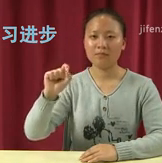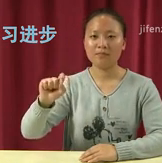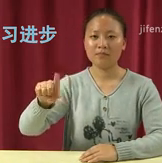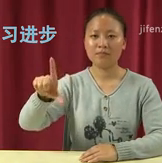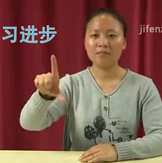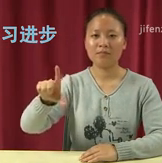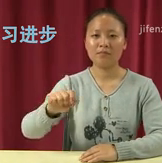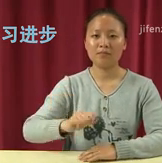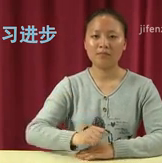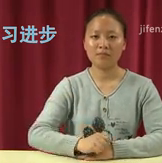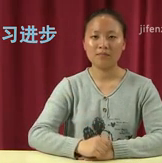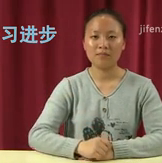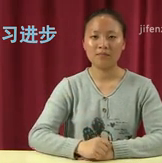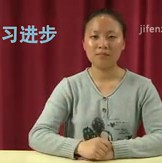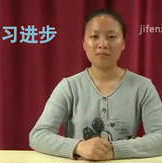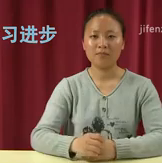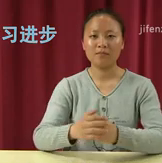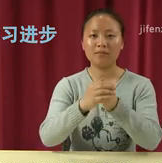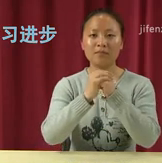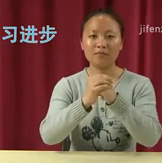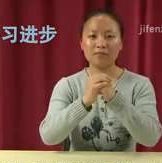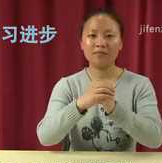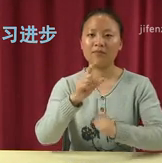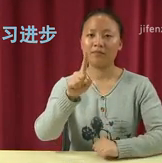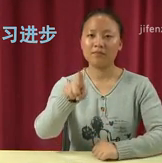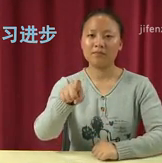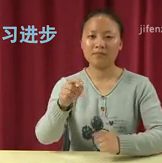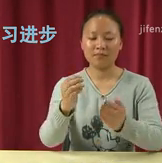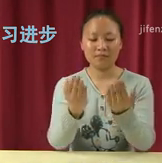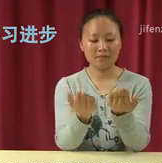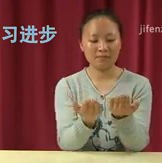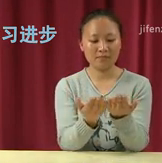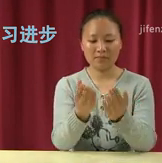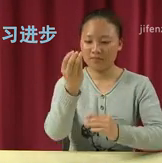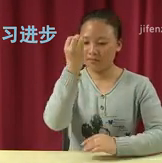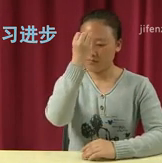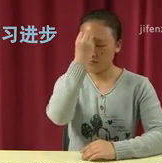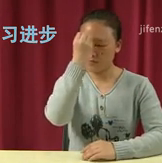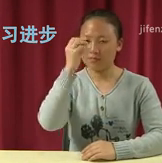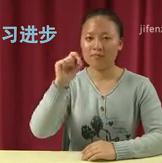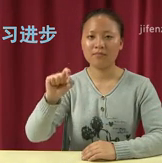步。多练习几次，祝你学习进